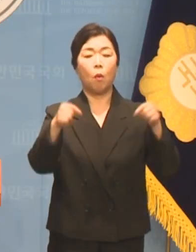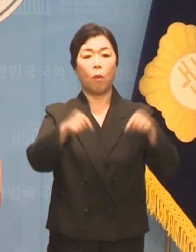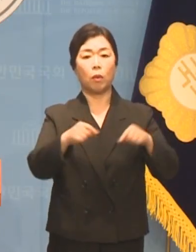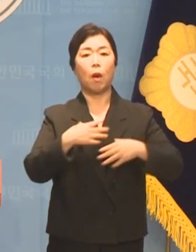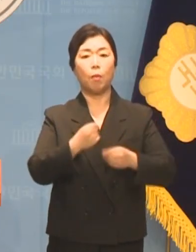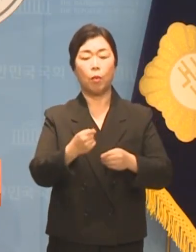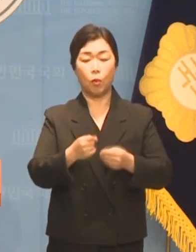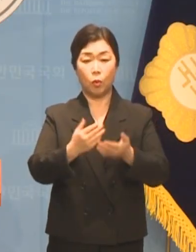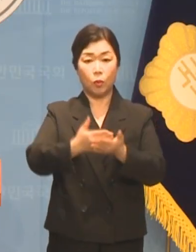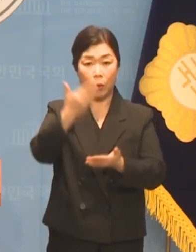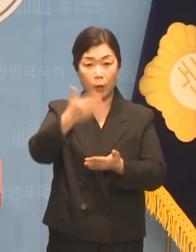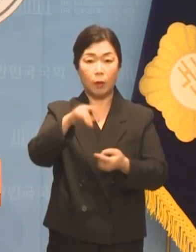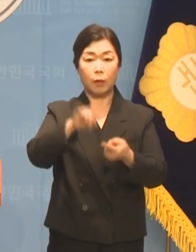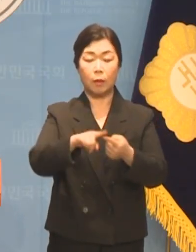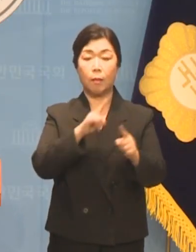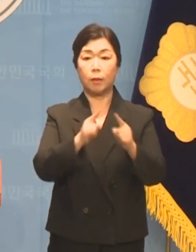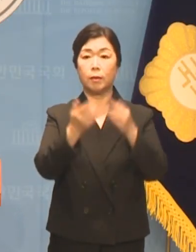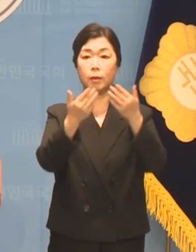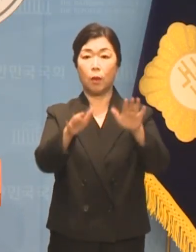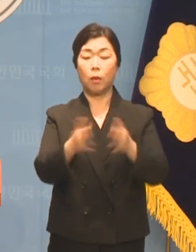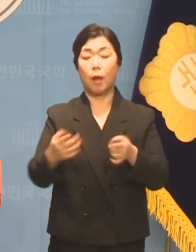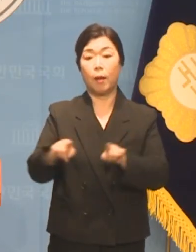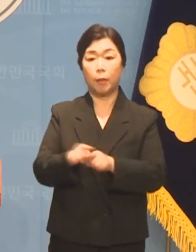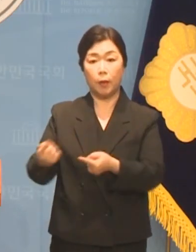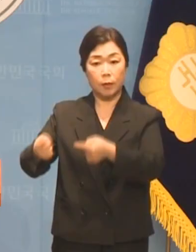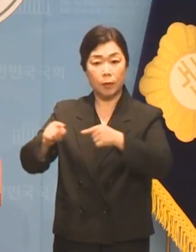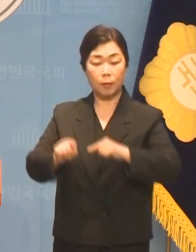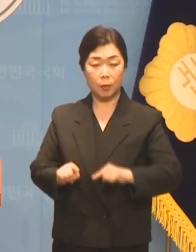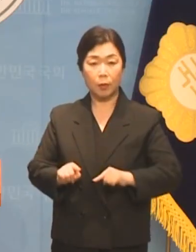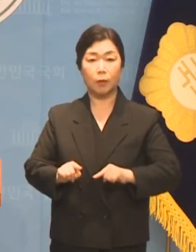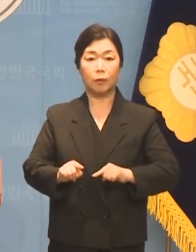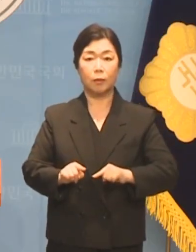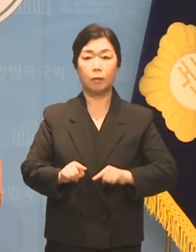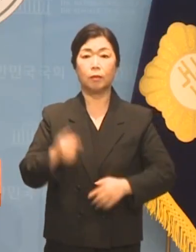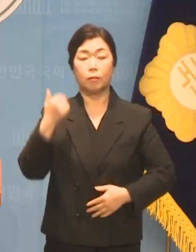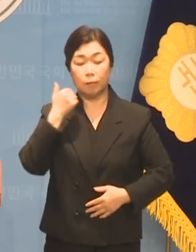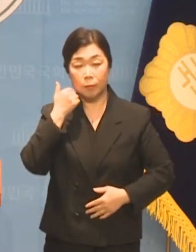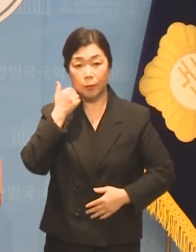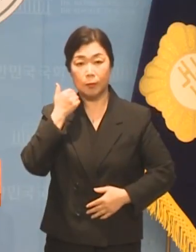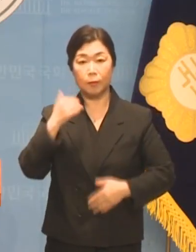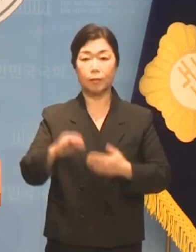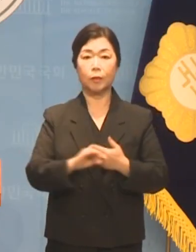공약을 발표하겠습니다. 오늘 같이 해주시는 분은